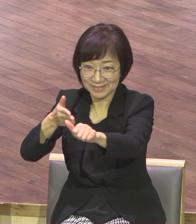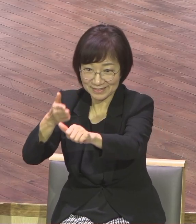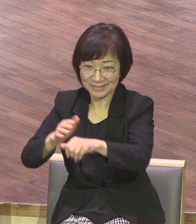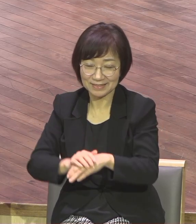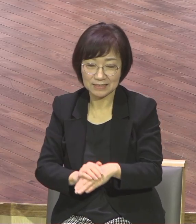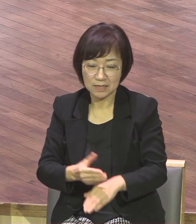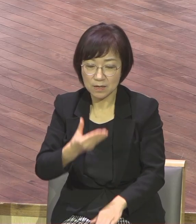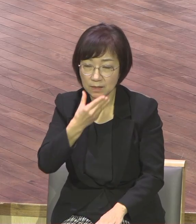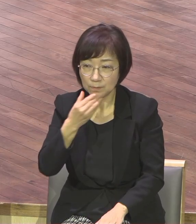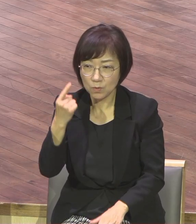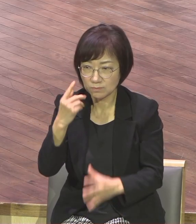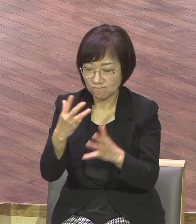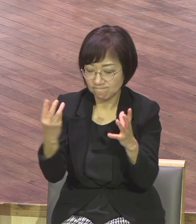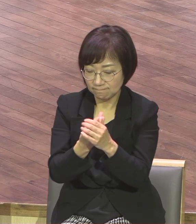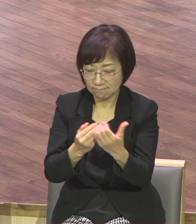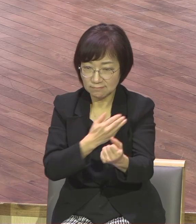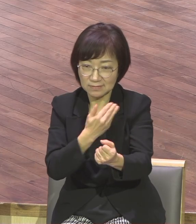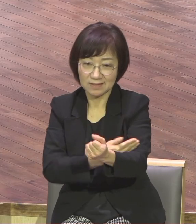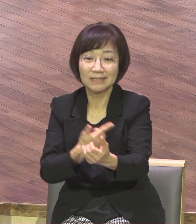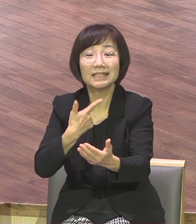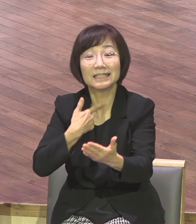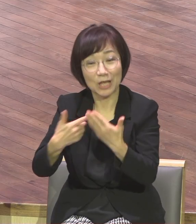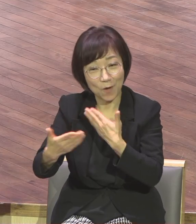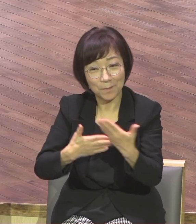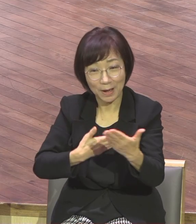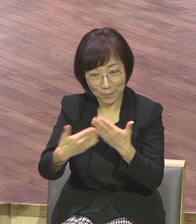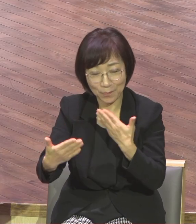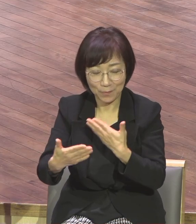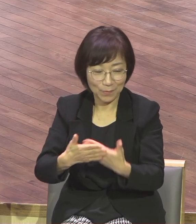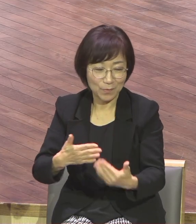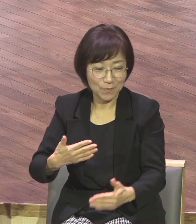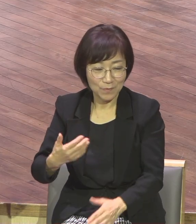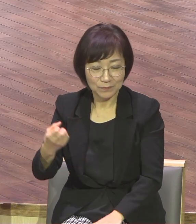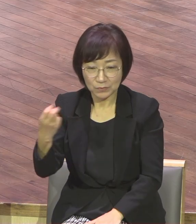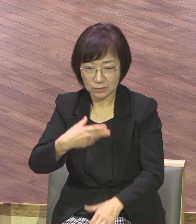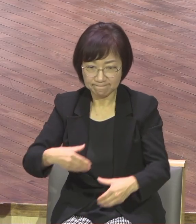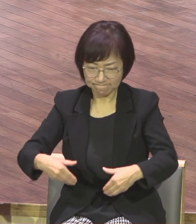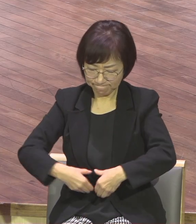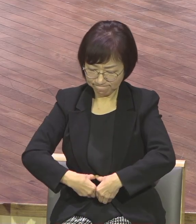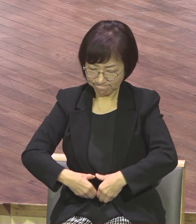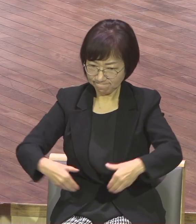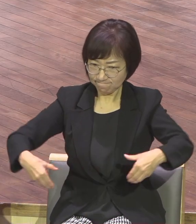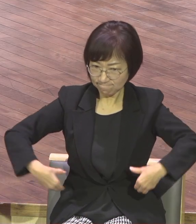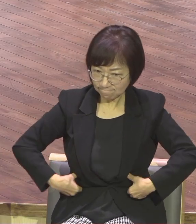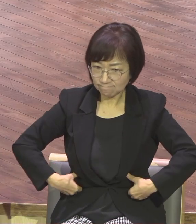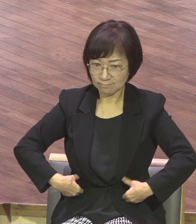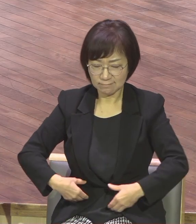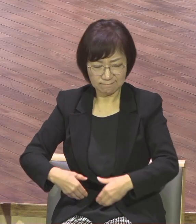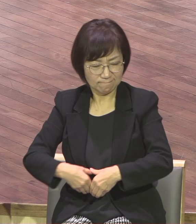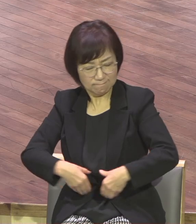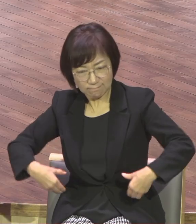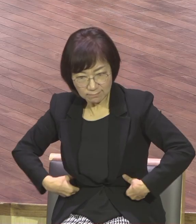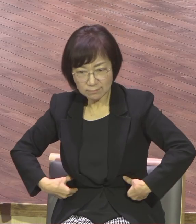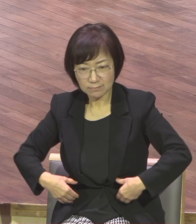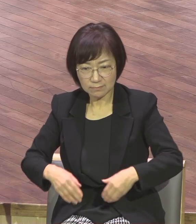절대 능력을 체험하는, 그래서 담대하게 거침없이